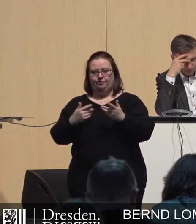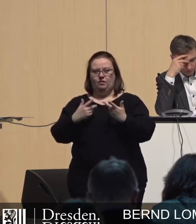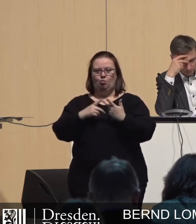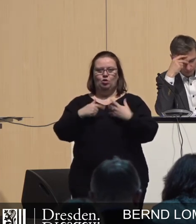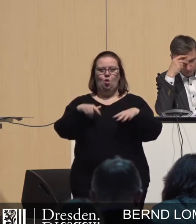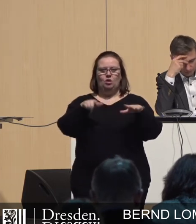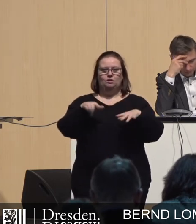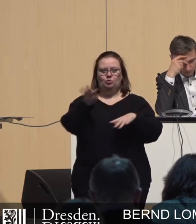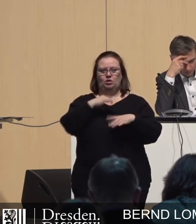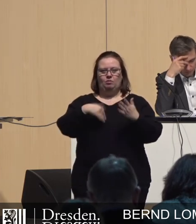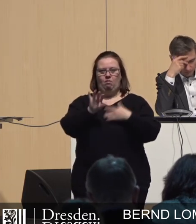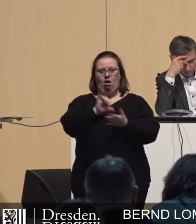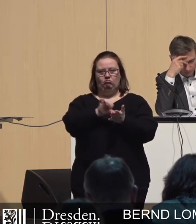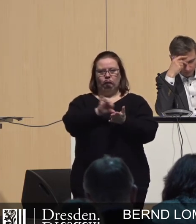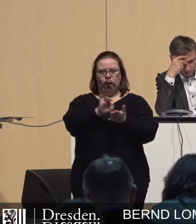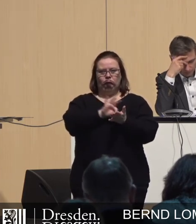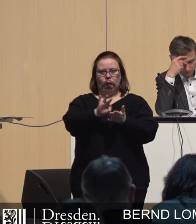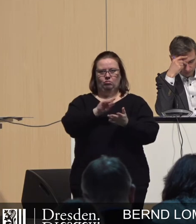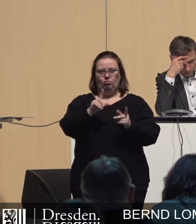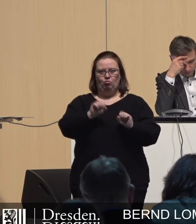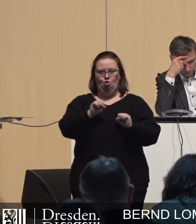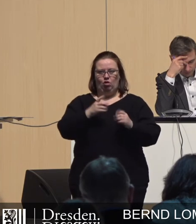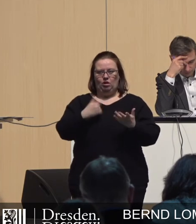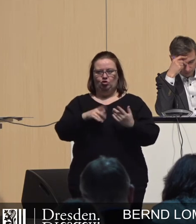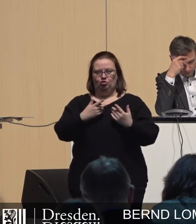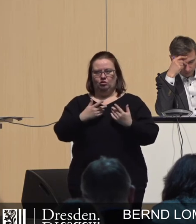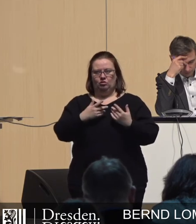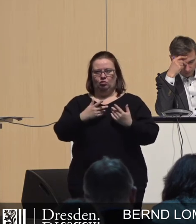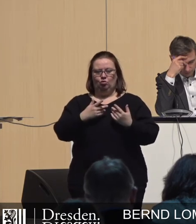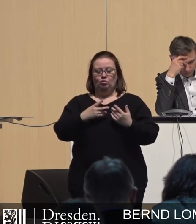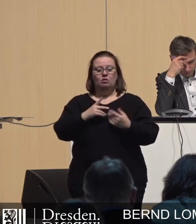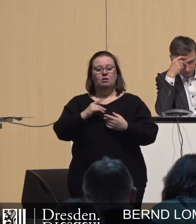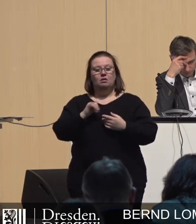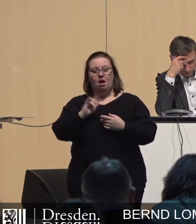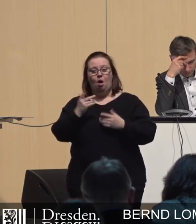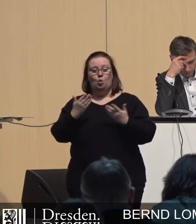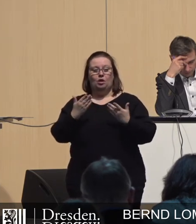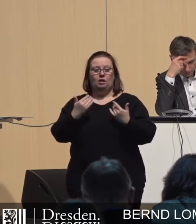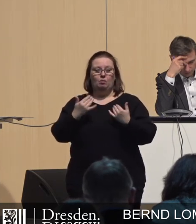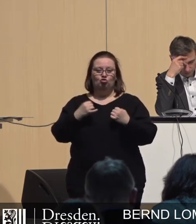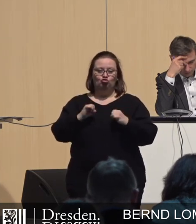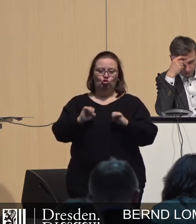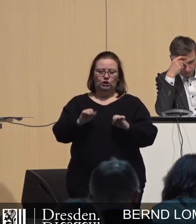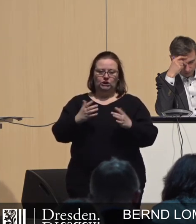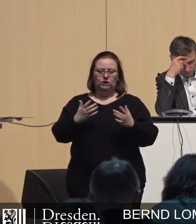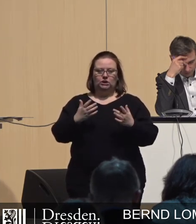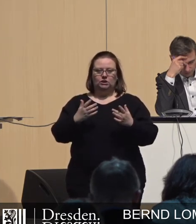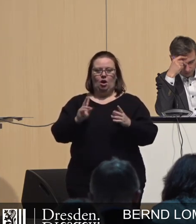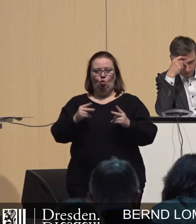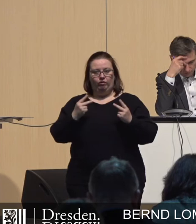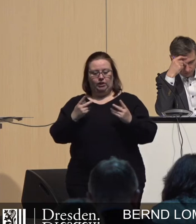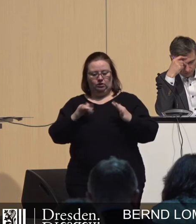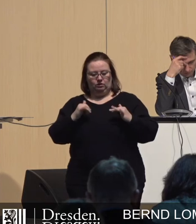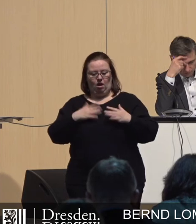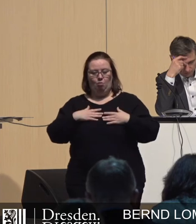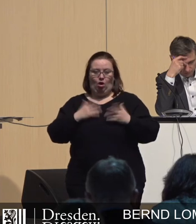mehr Cashflow bzw. Barmittelbestand, auch der Klimaschutz, der auch wichtig ist, ich